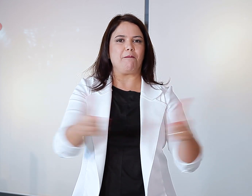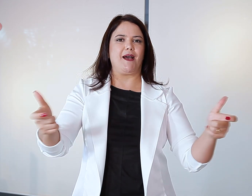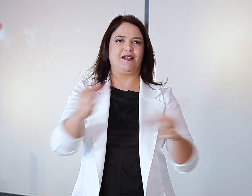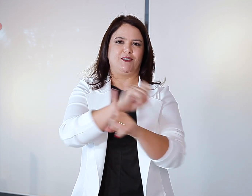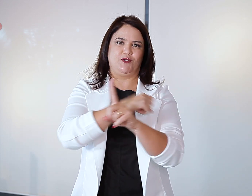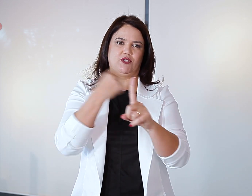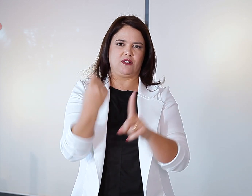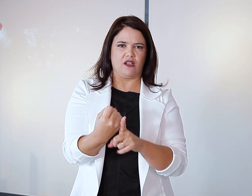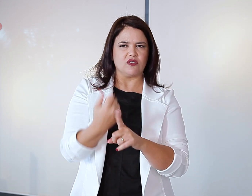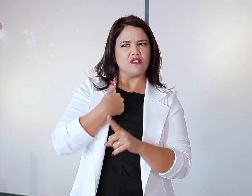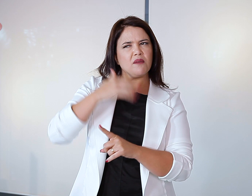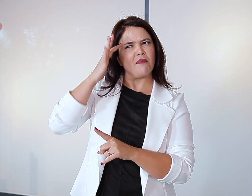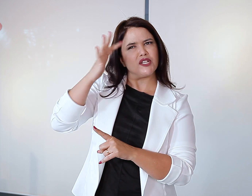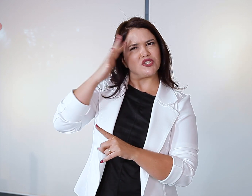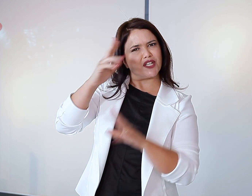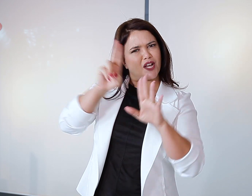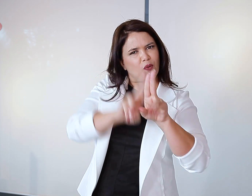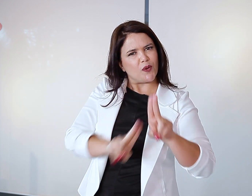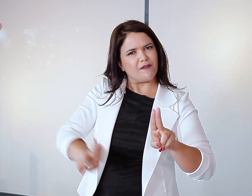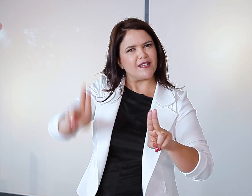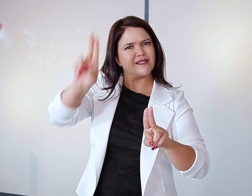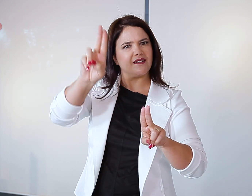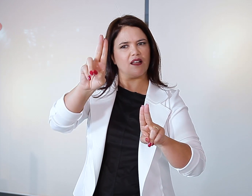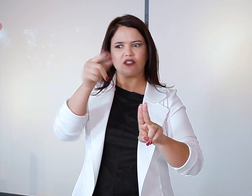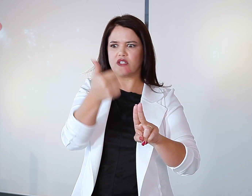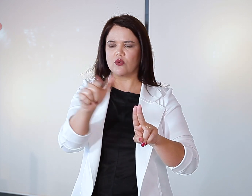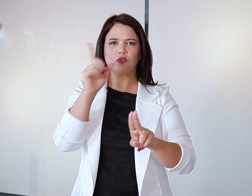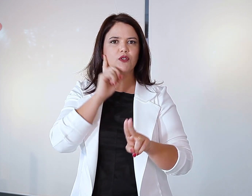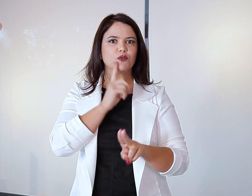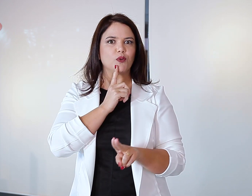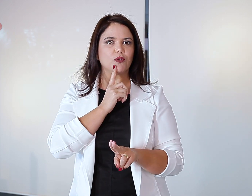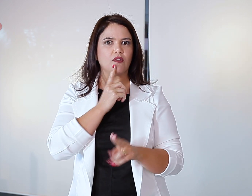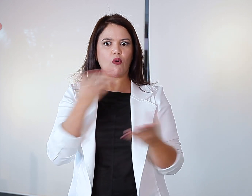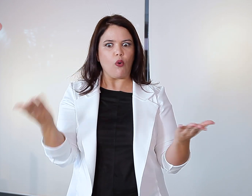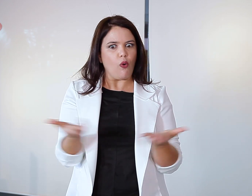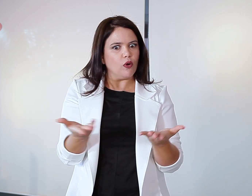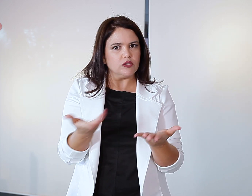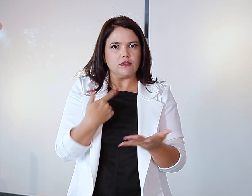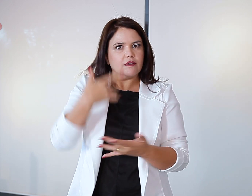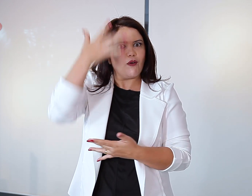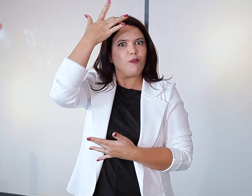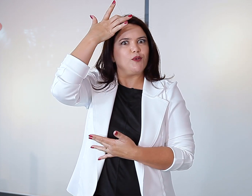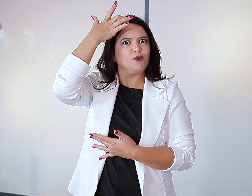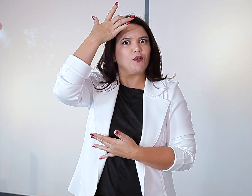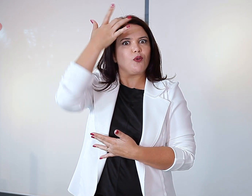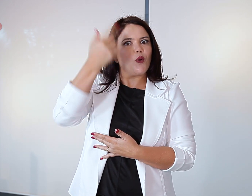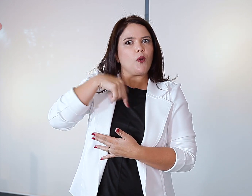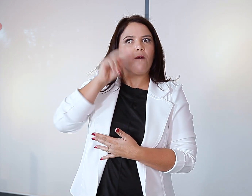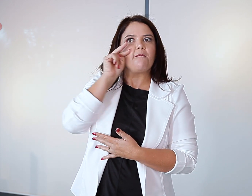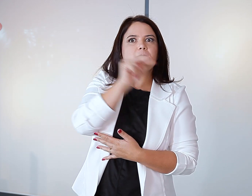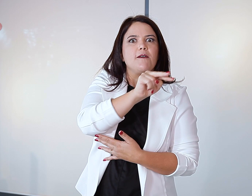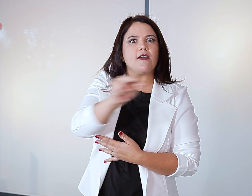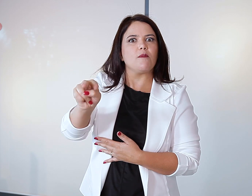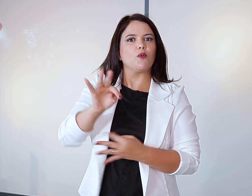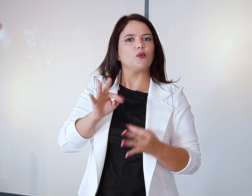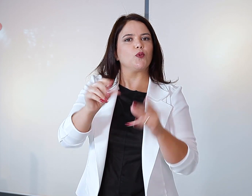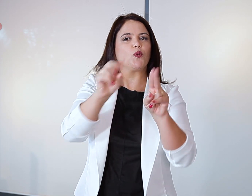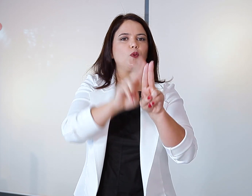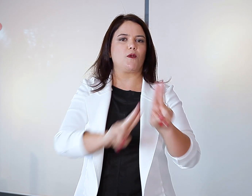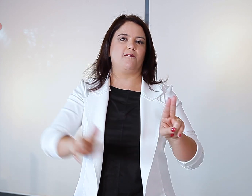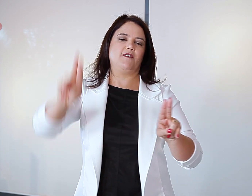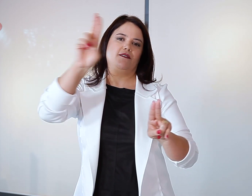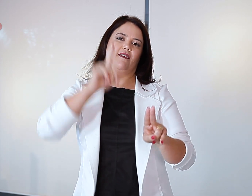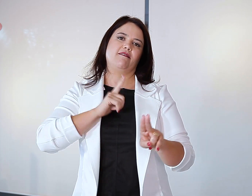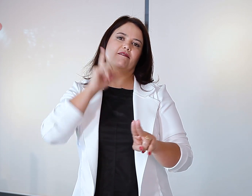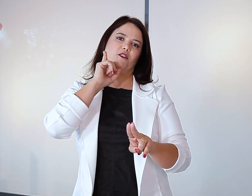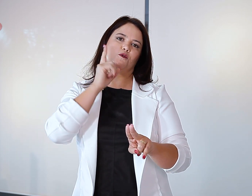de uma forma geral. Imagina se na universidade não tivesse surdo. Então hoje nós temos uma perspectiva muito melhor porque foi